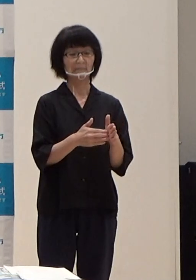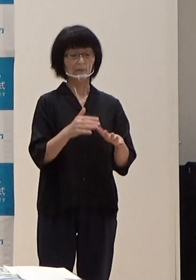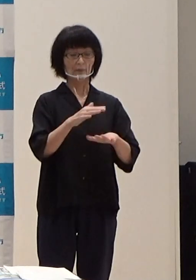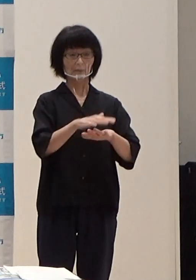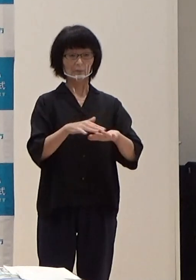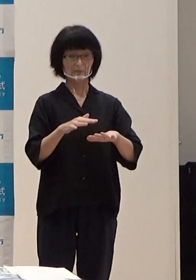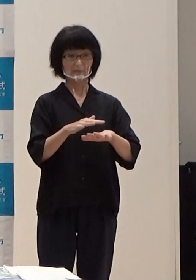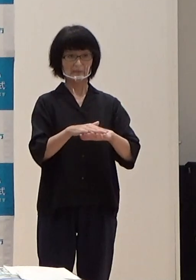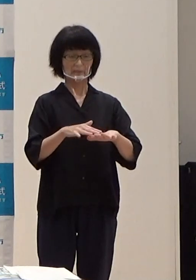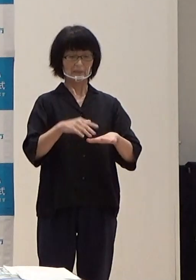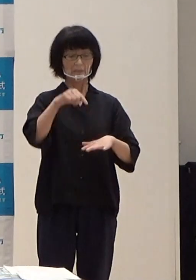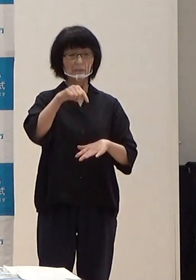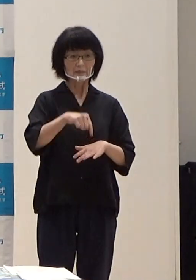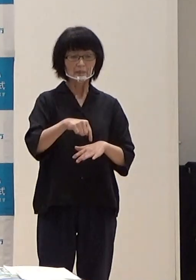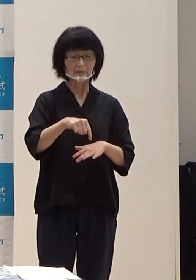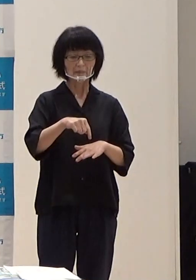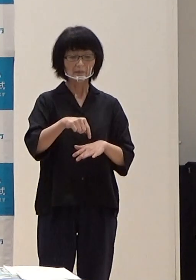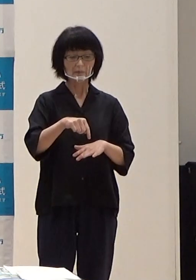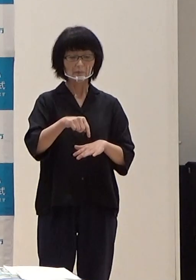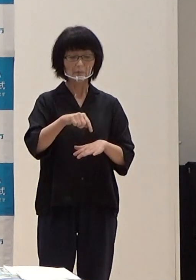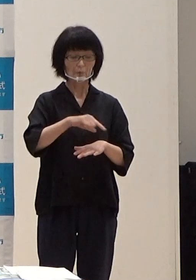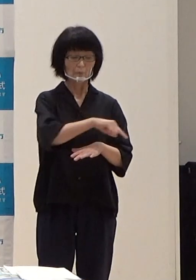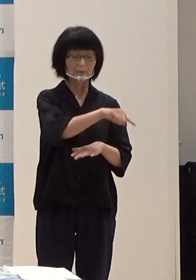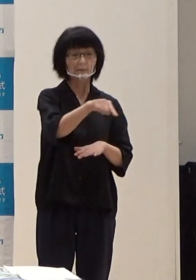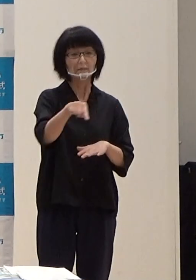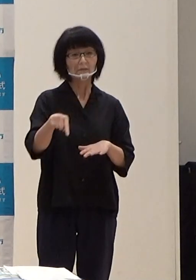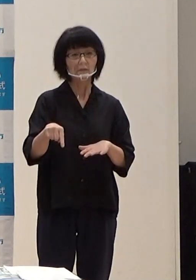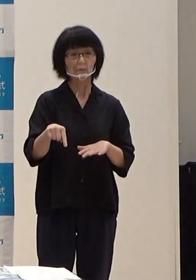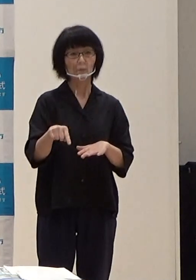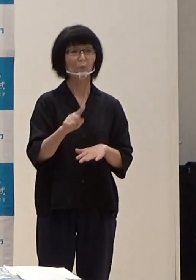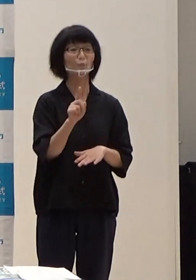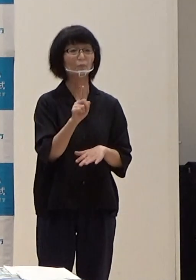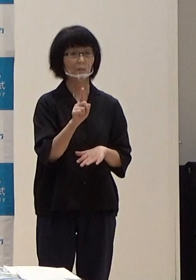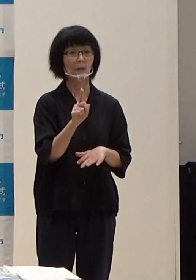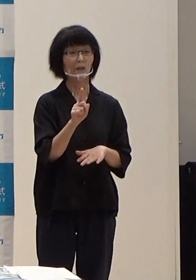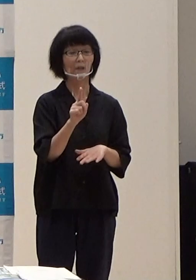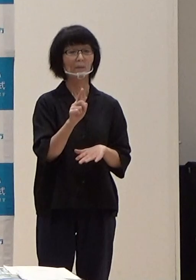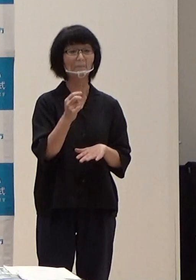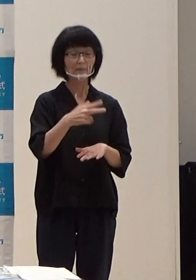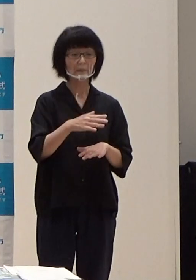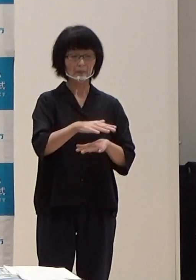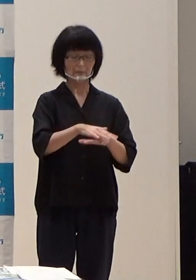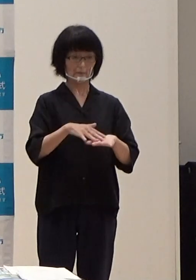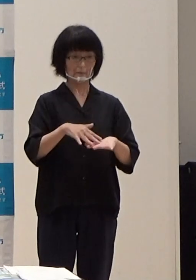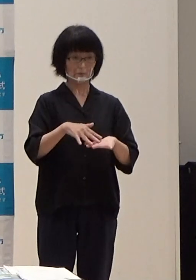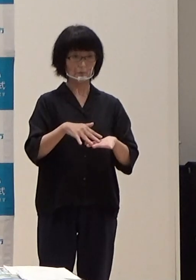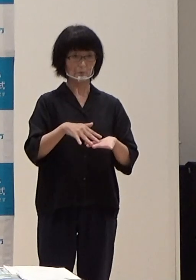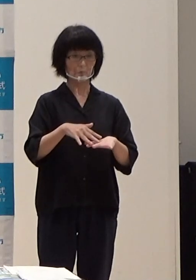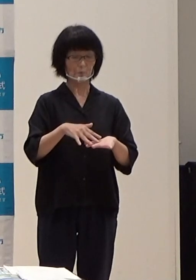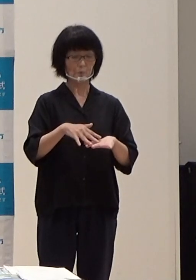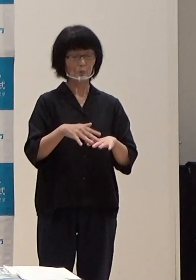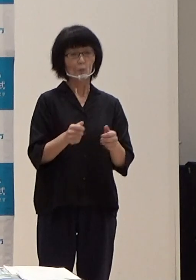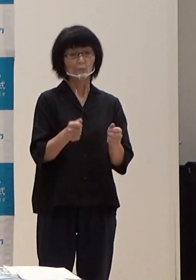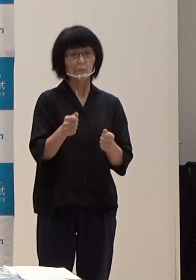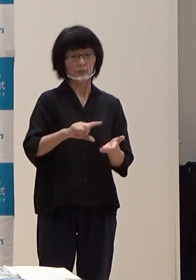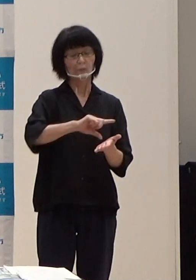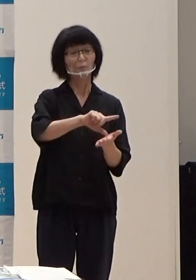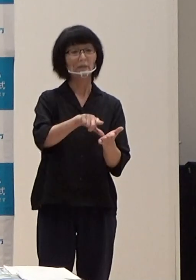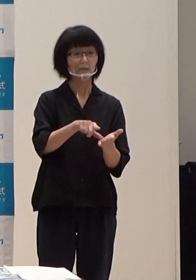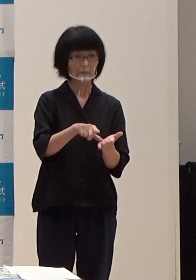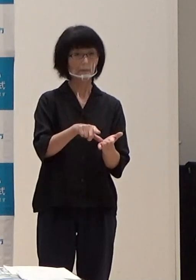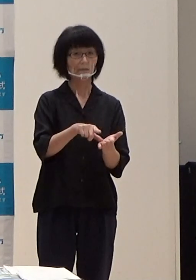とそれからその周辺の地域の関係をどうするかとかですね、あるいは市街化調整区域にどの